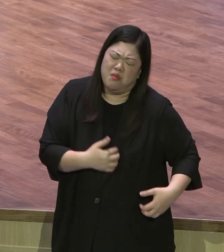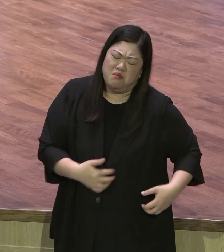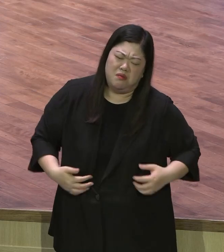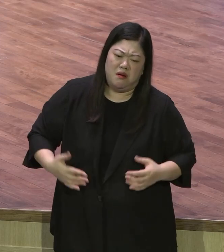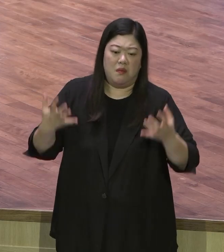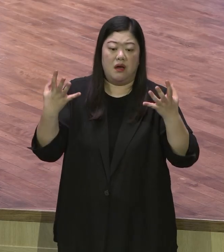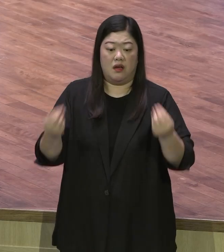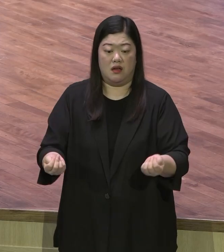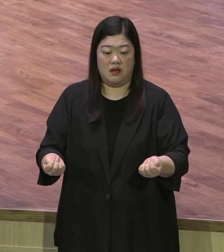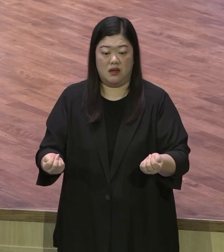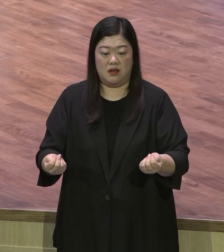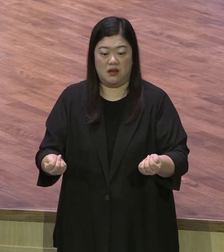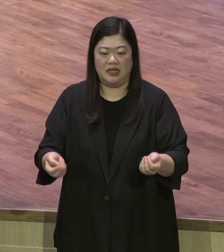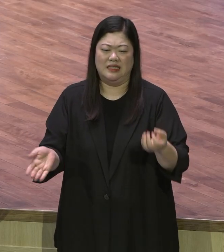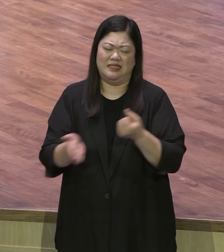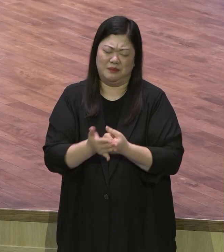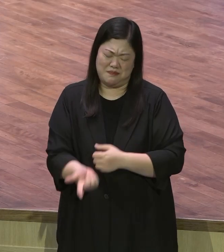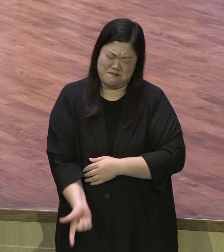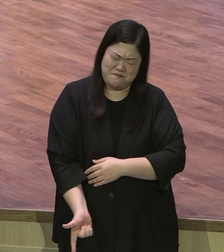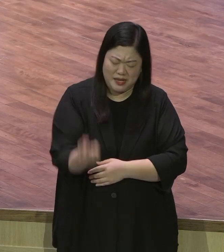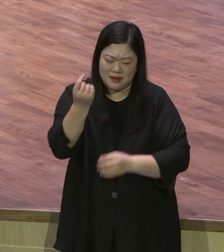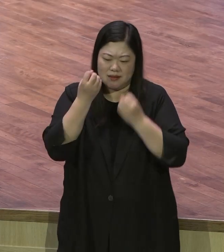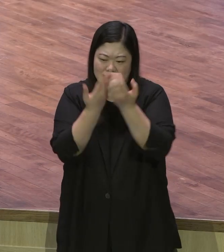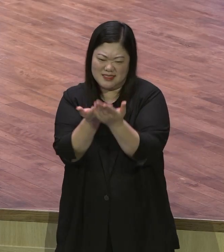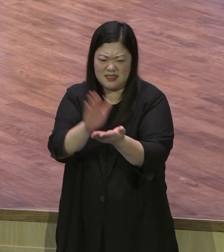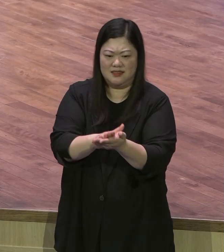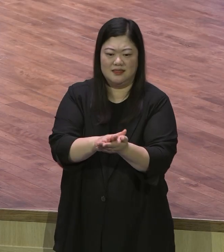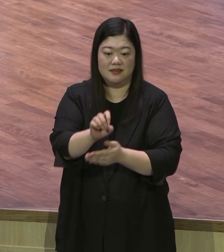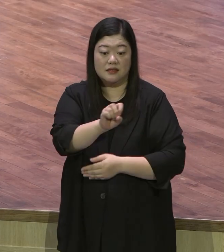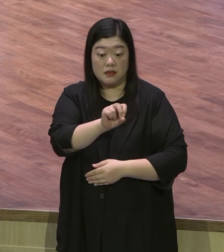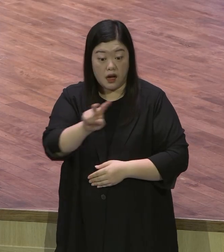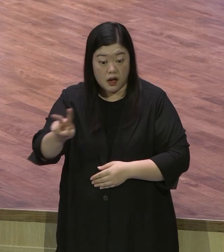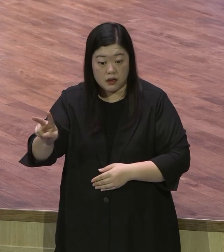그러니까 그렇게 갱신하는 거 뭐 우리 목사들